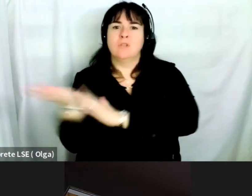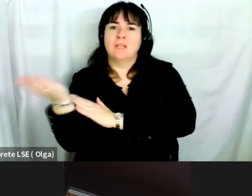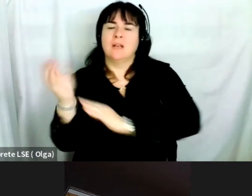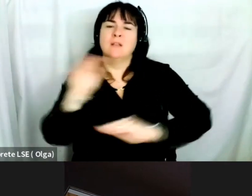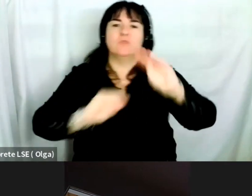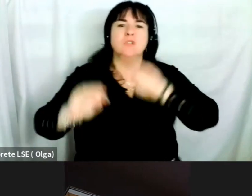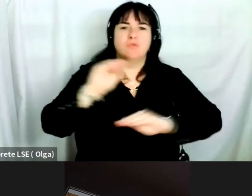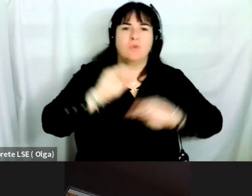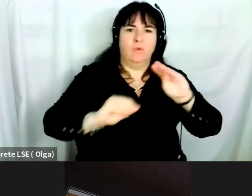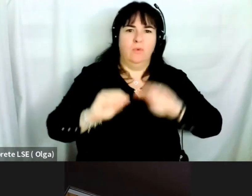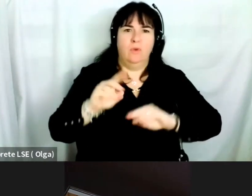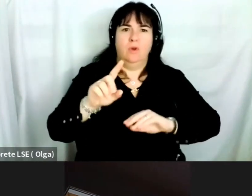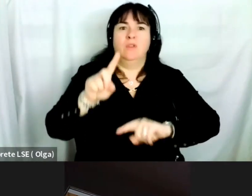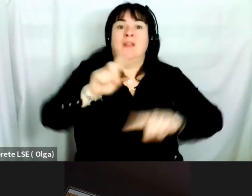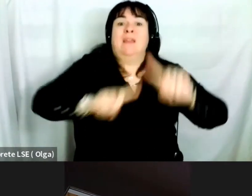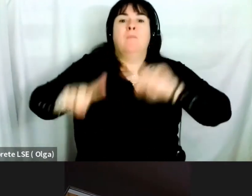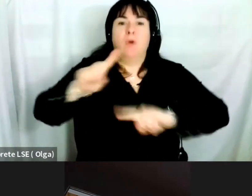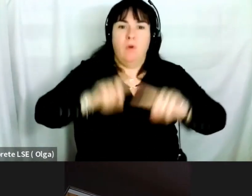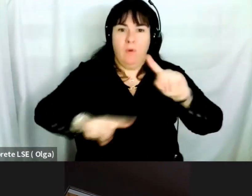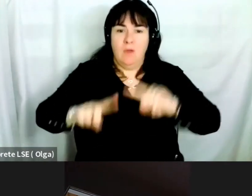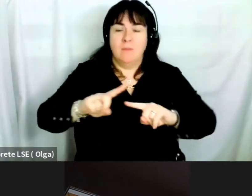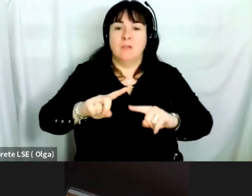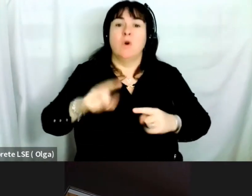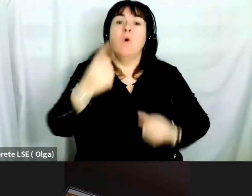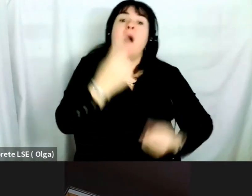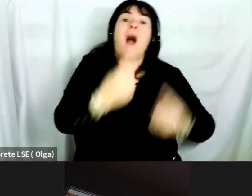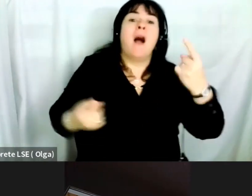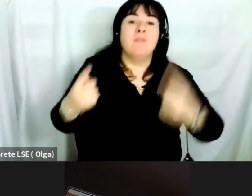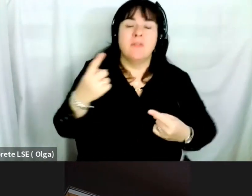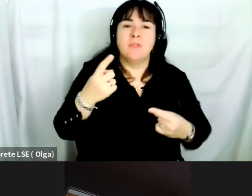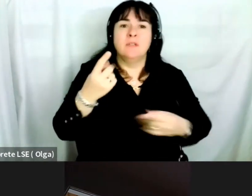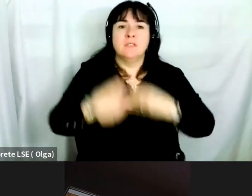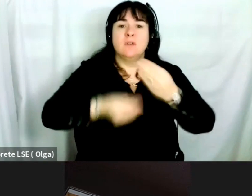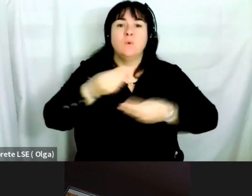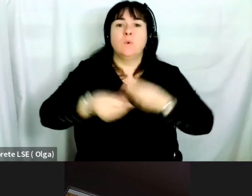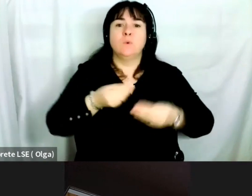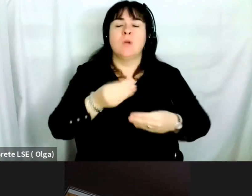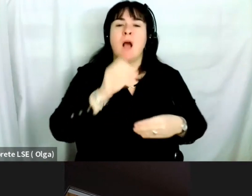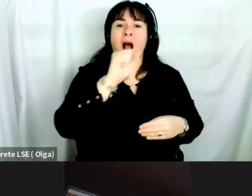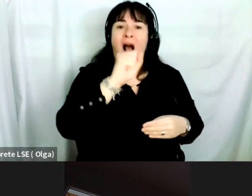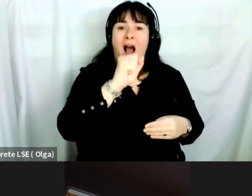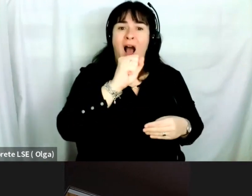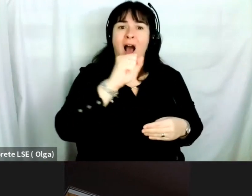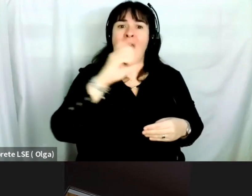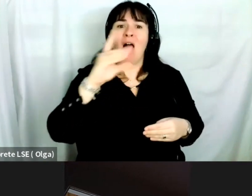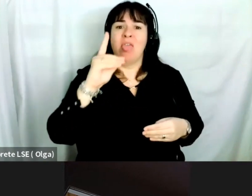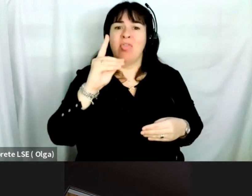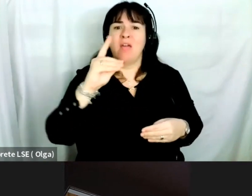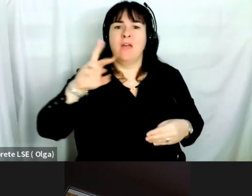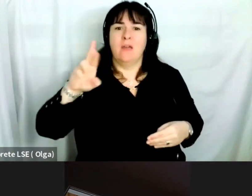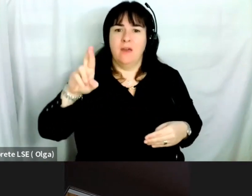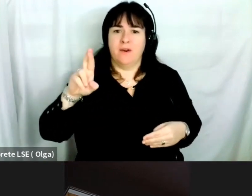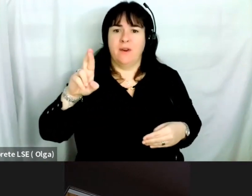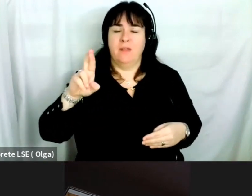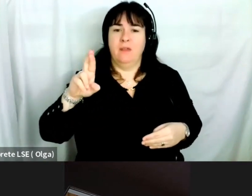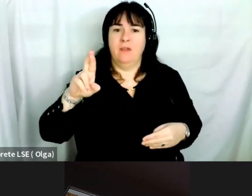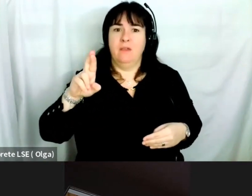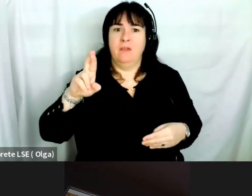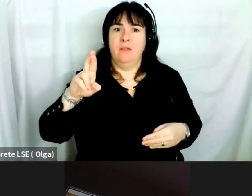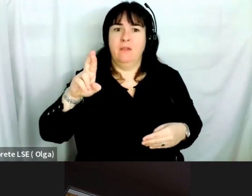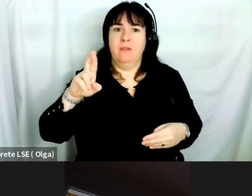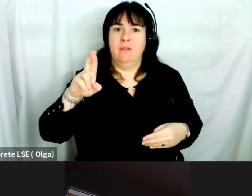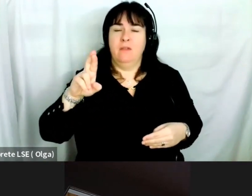O a veces se utiliza la palabra, las letras A, D, R, que son